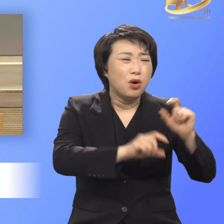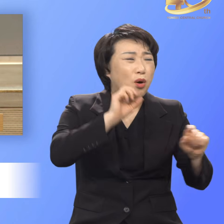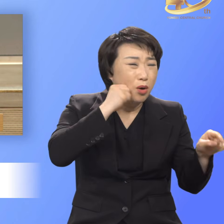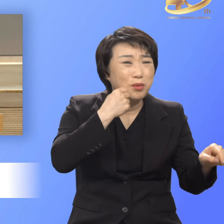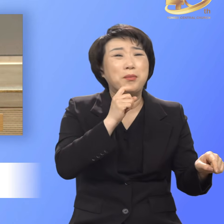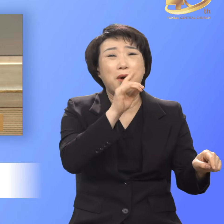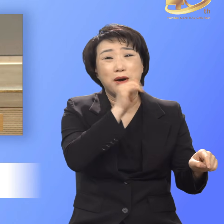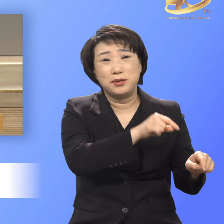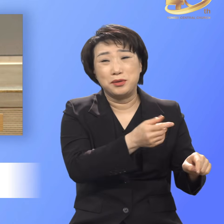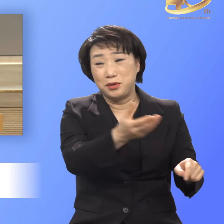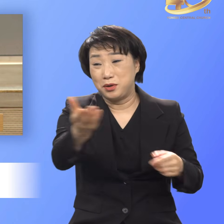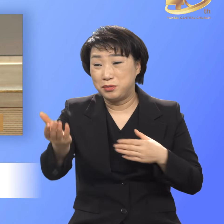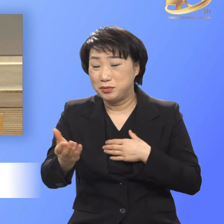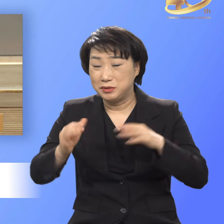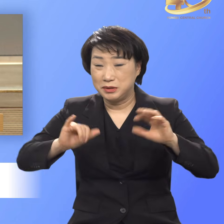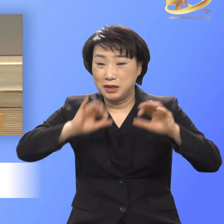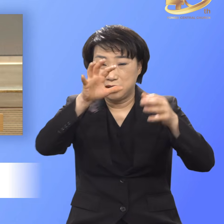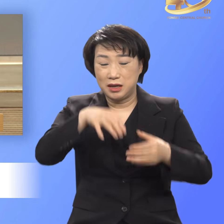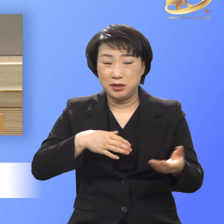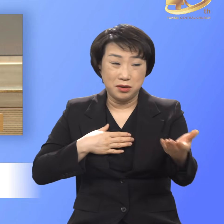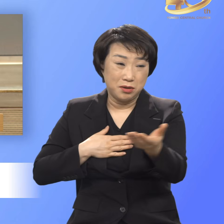여러분들이 세상에서